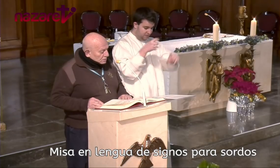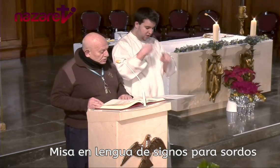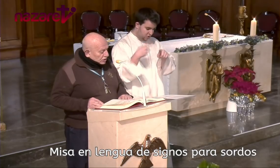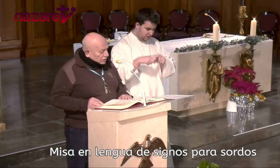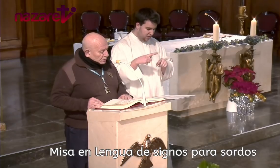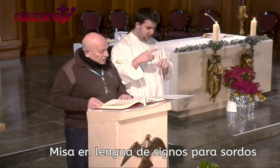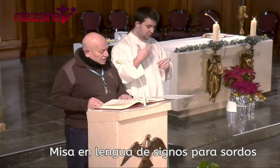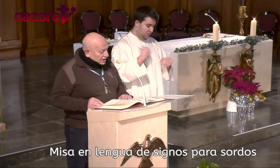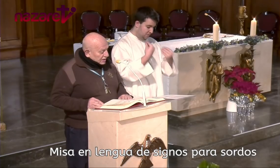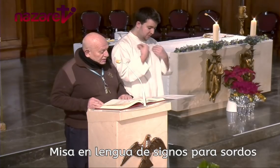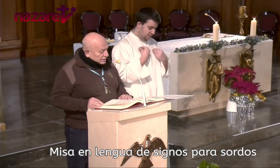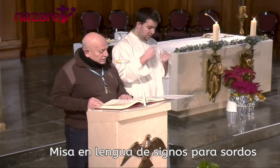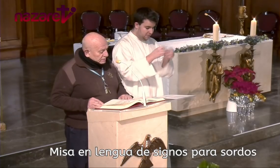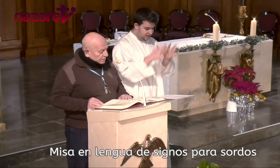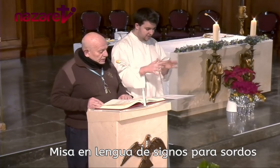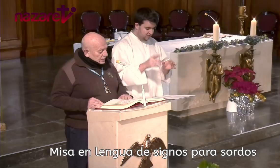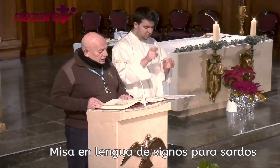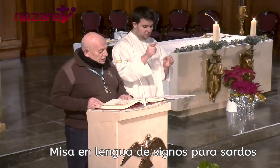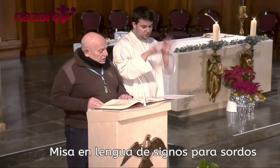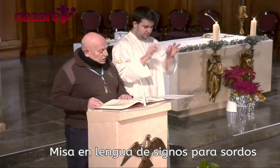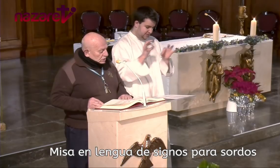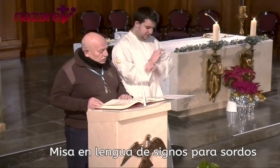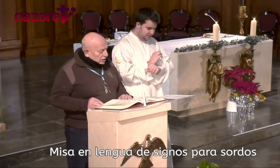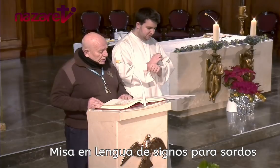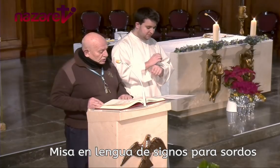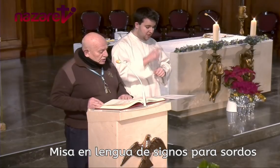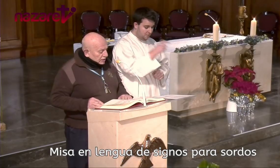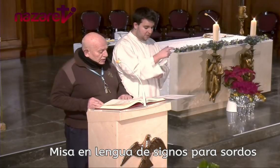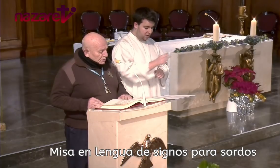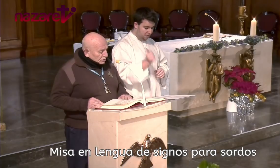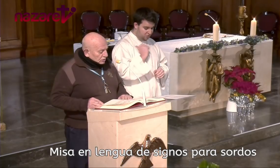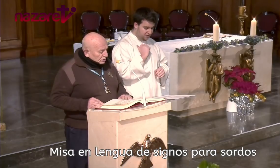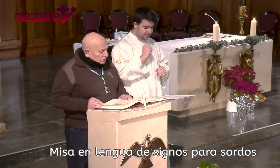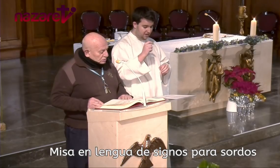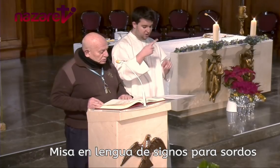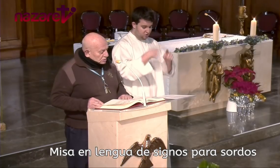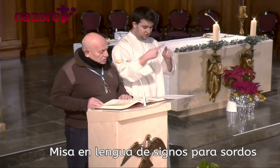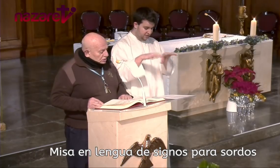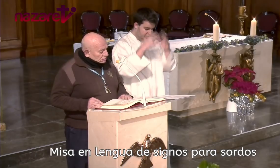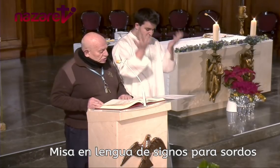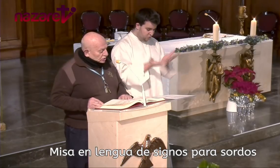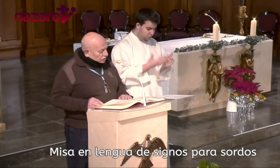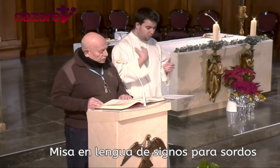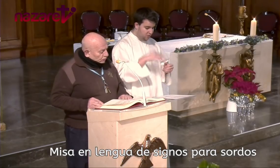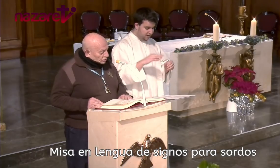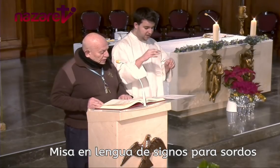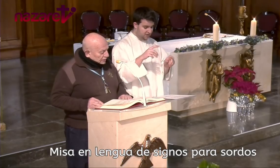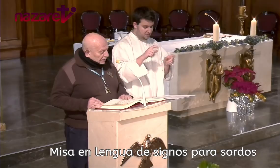si no poseyeran, los que negocian en el mundo como si no disfrutaran de él,